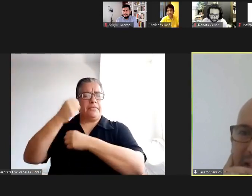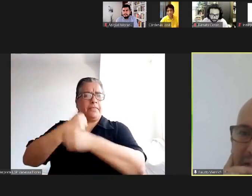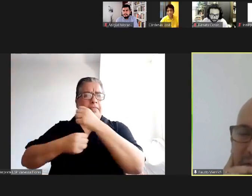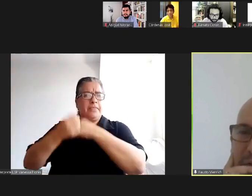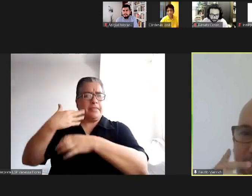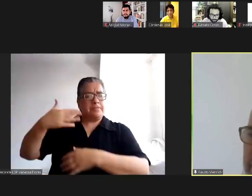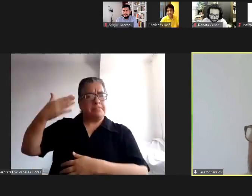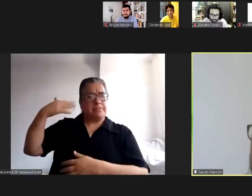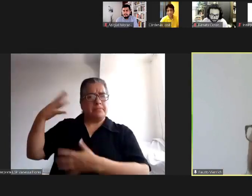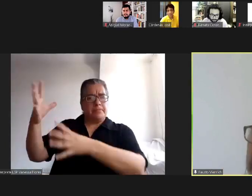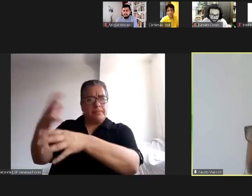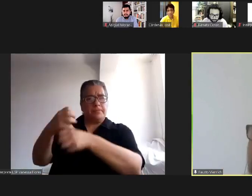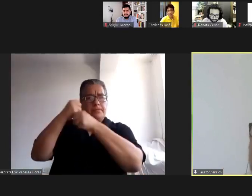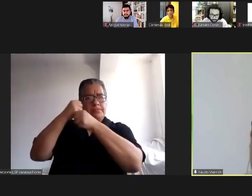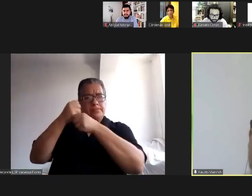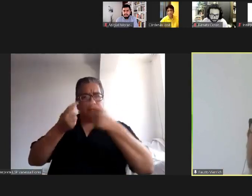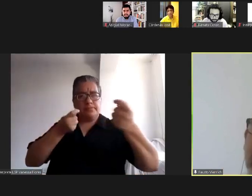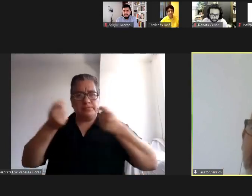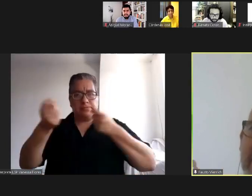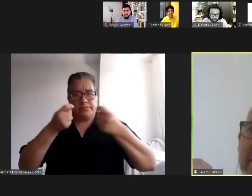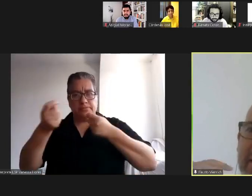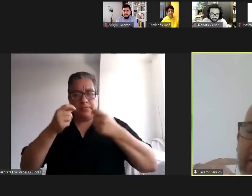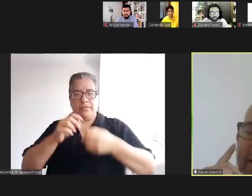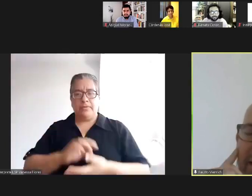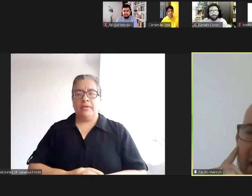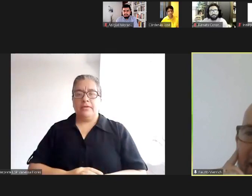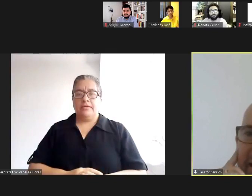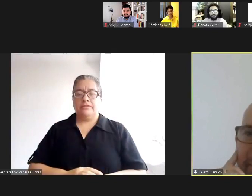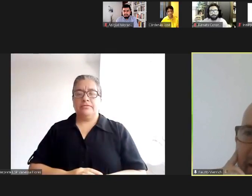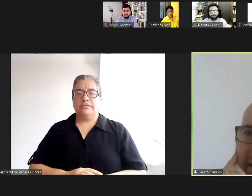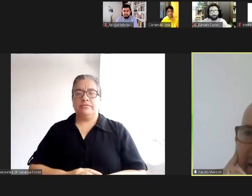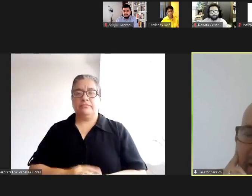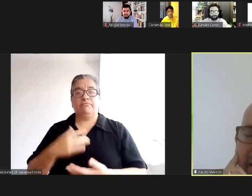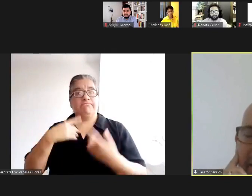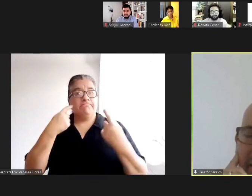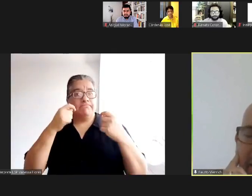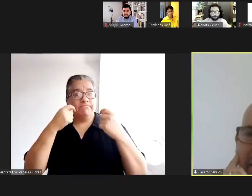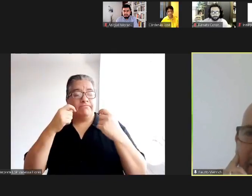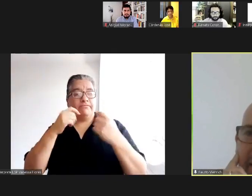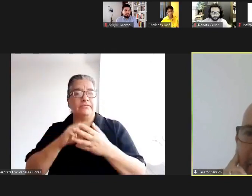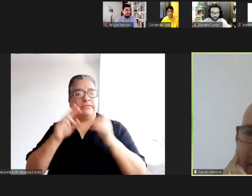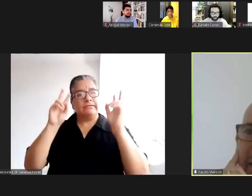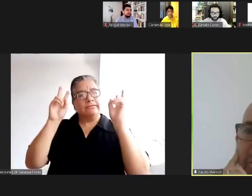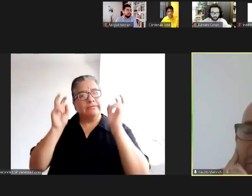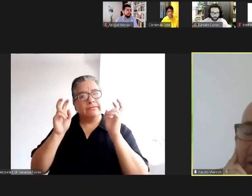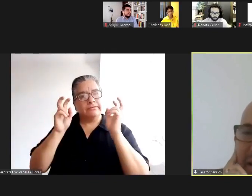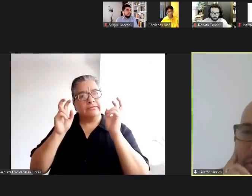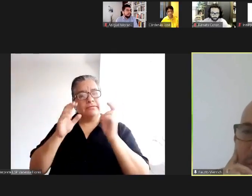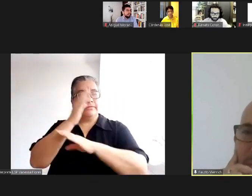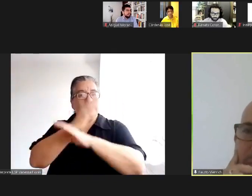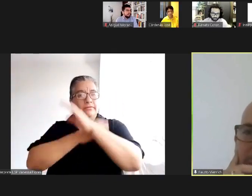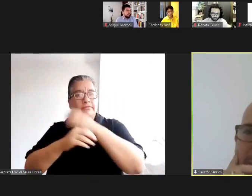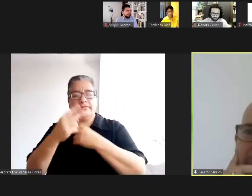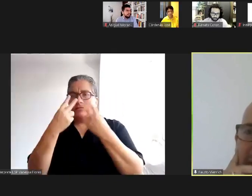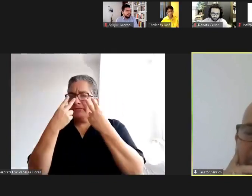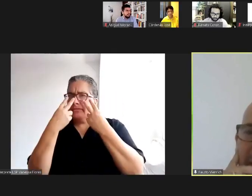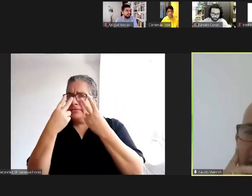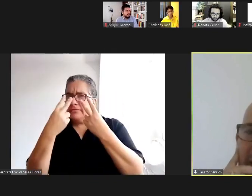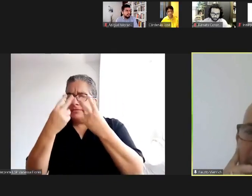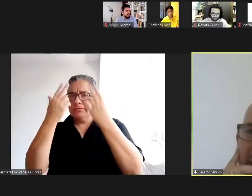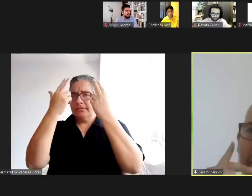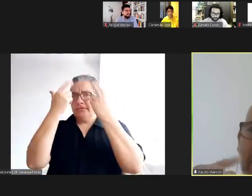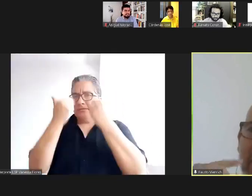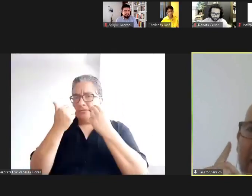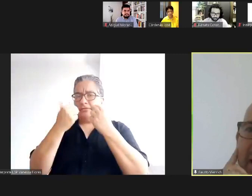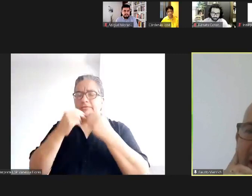la dirección, y fue de alguna manera tratar el tema de discapacidad visual y derecho de autor, básicamente